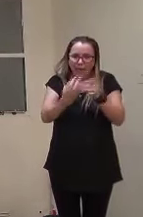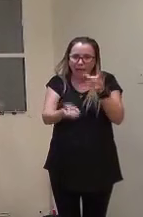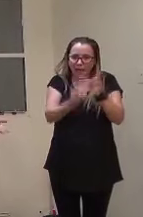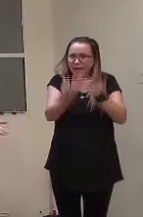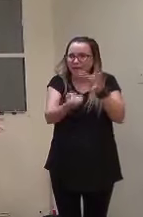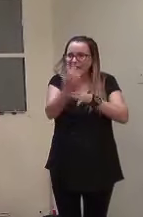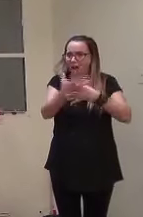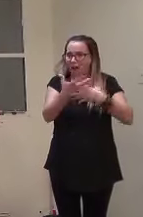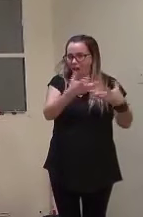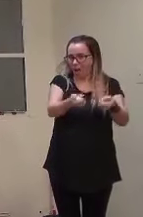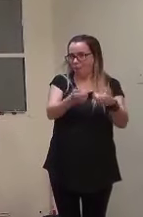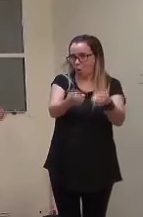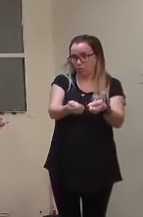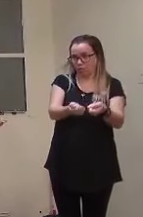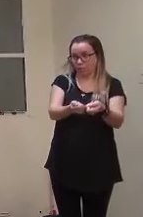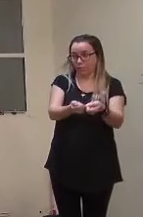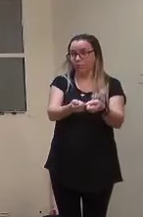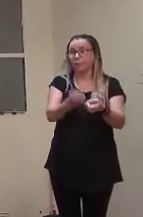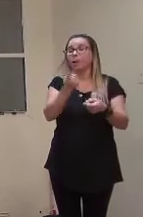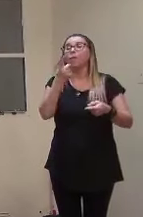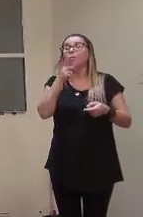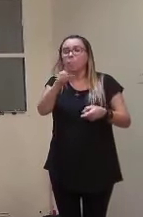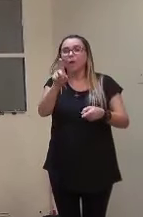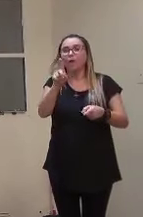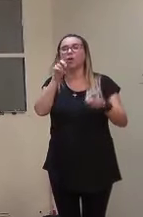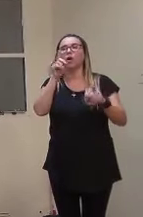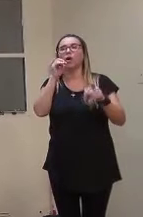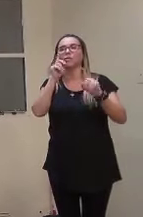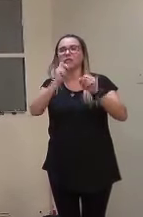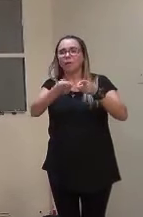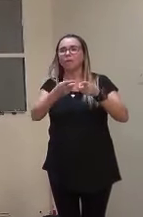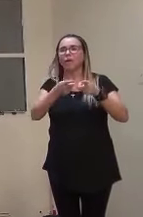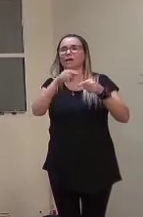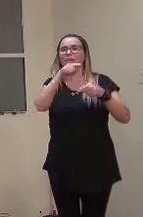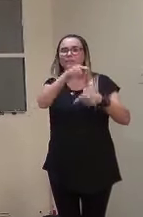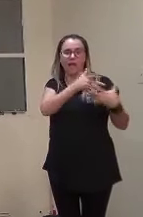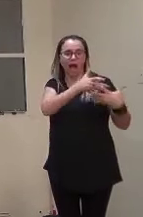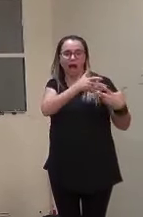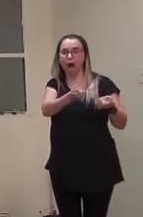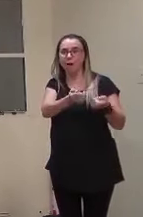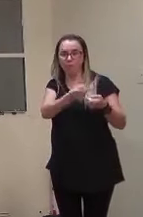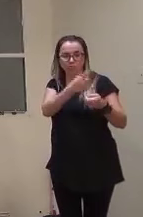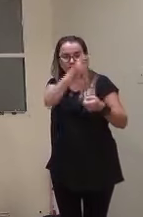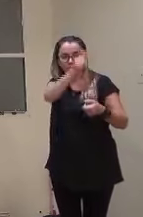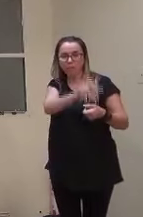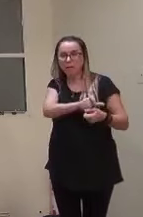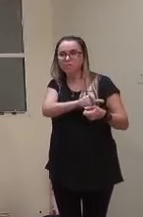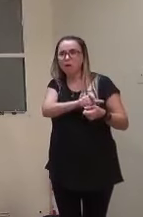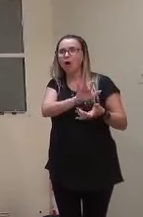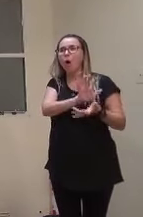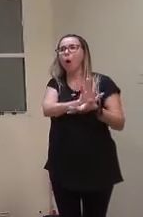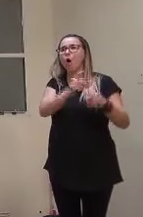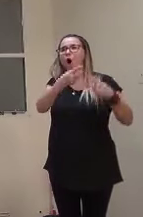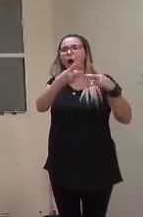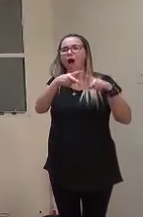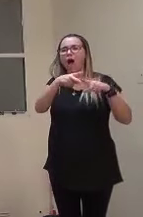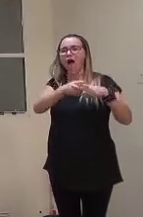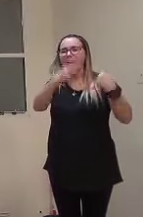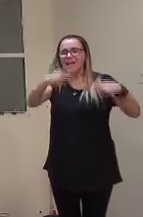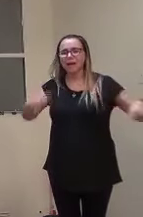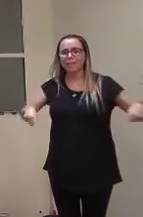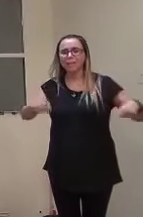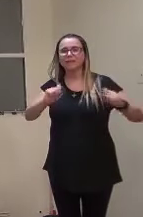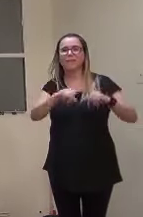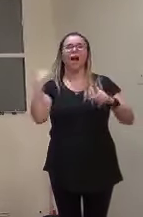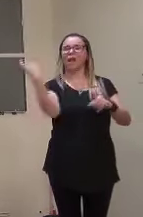que siempre hemos venido diciendo pero la idea siempre extender a que sean herramientas y recursos que estén a disposición de